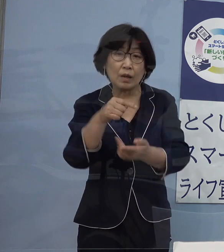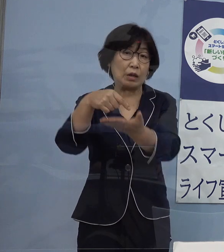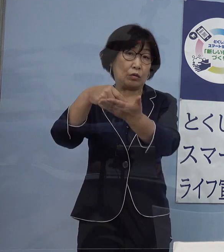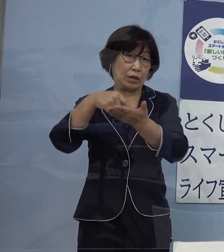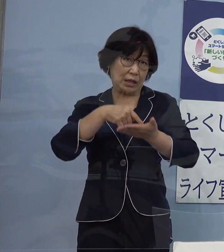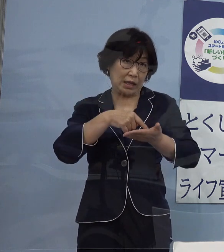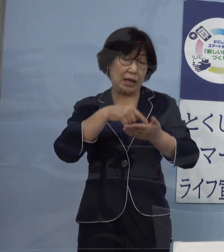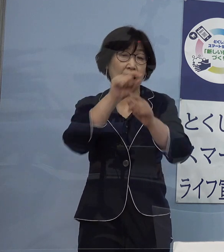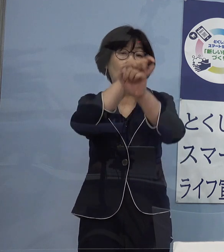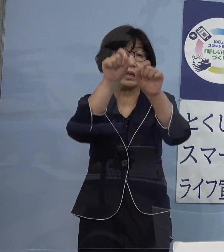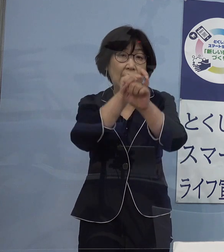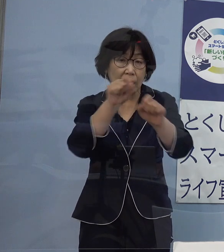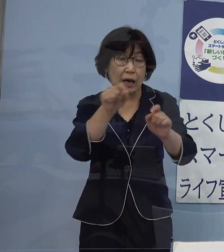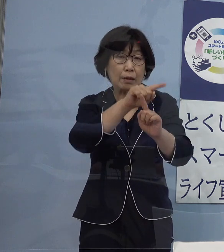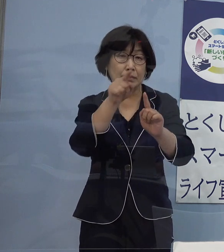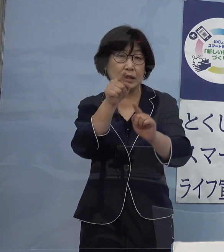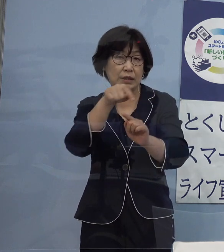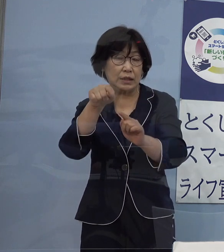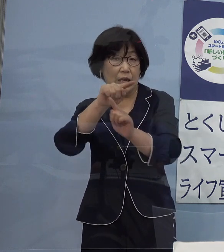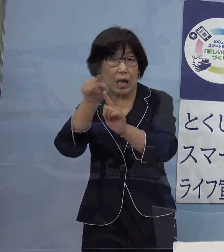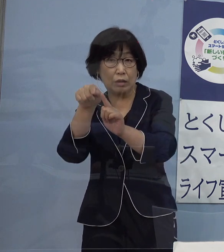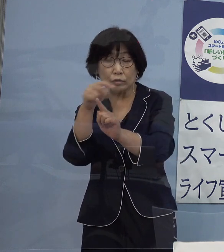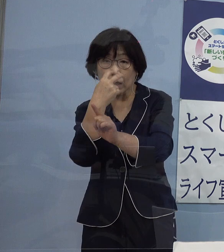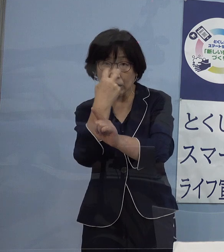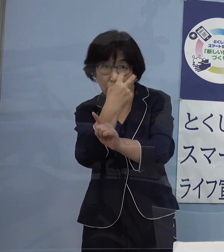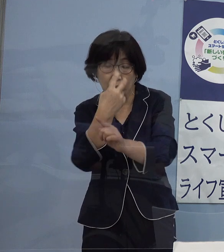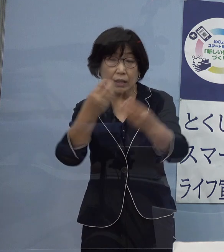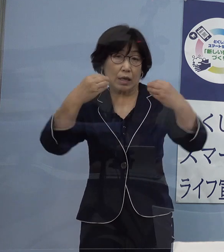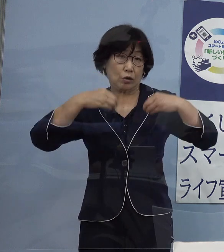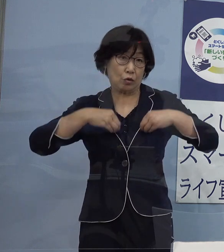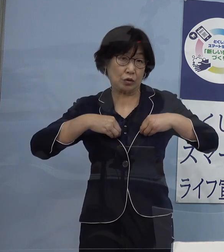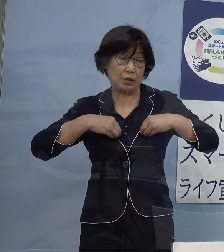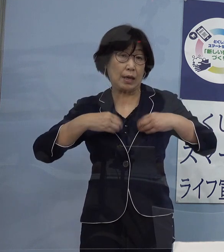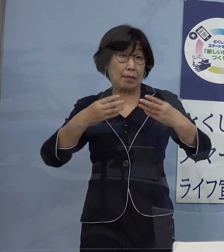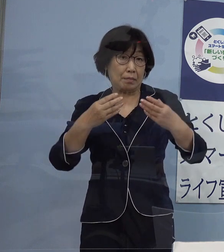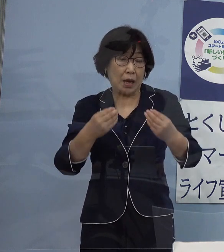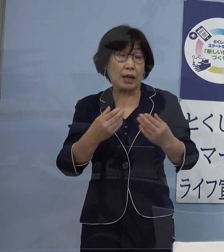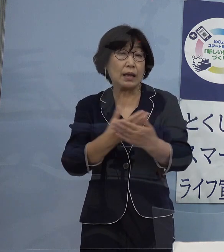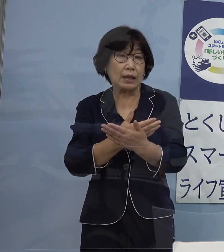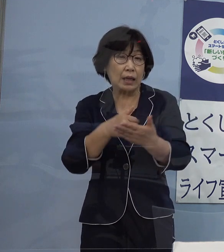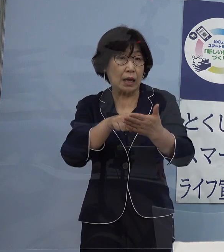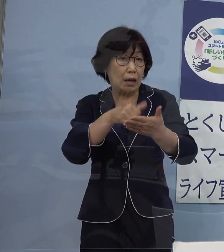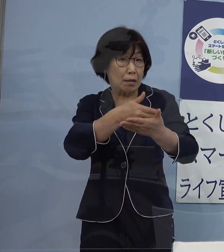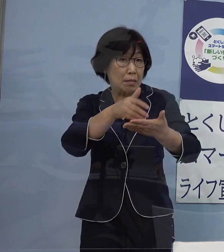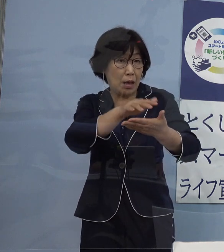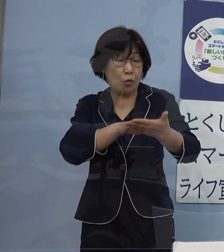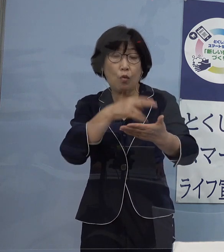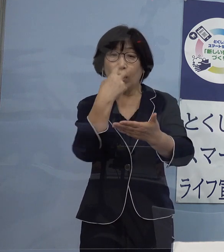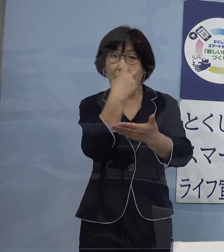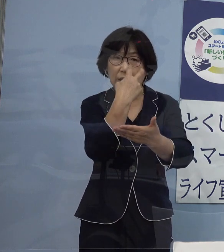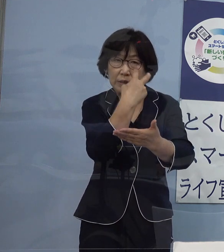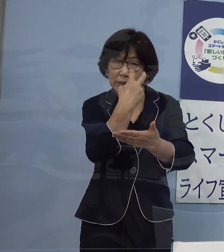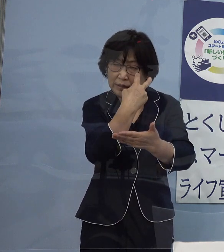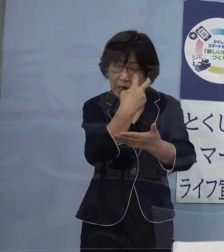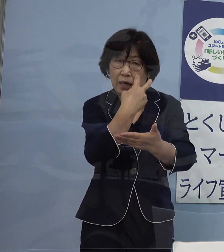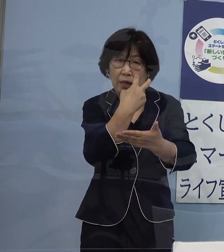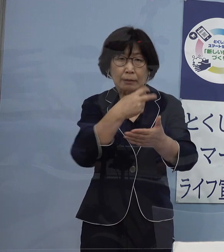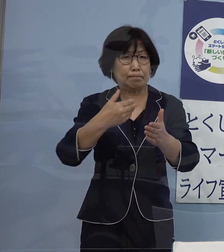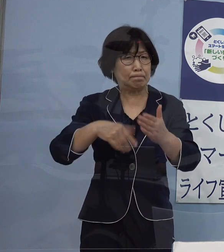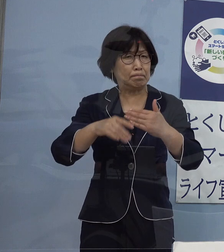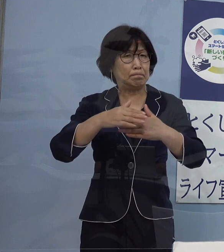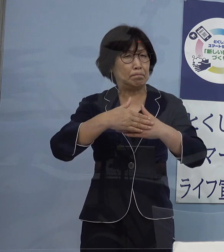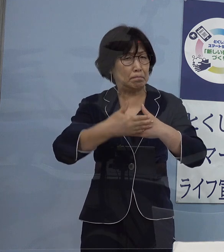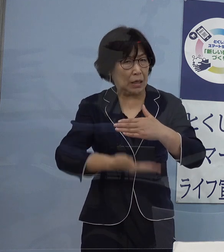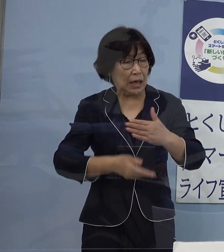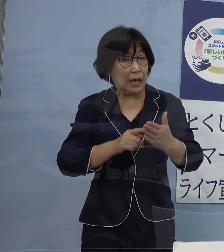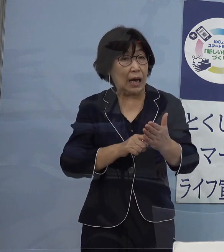として PCR を受けて陽性となると、こうなると今度は名簿の管理が十分できていないということになれば、